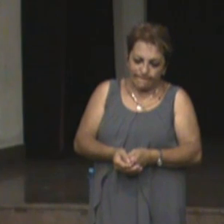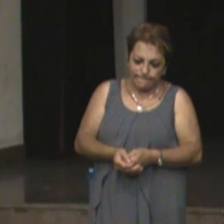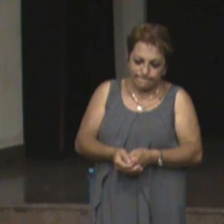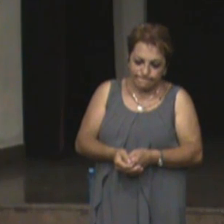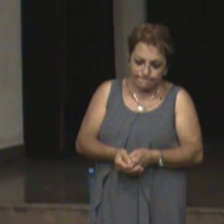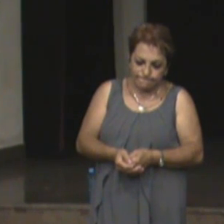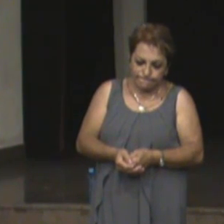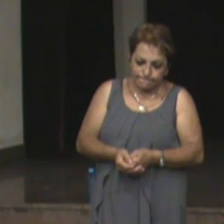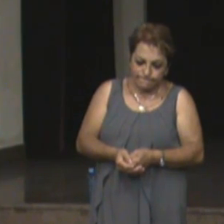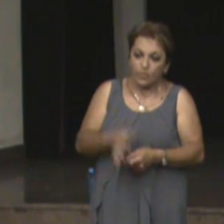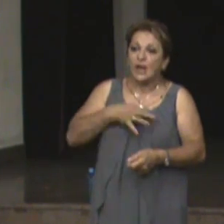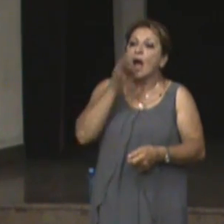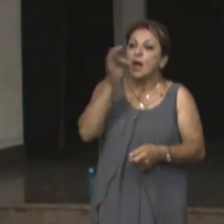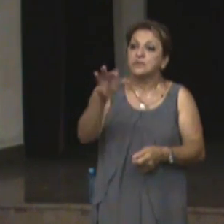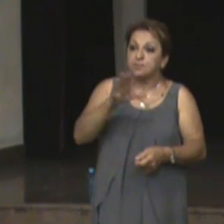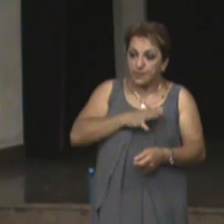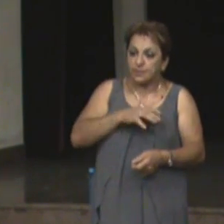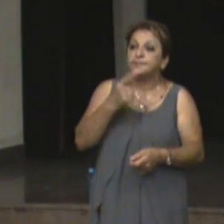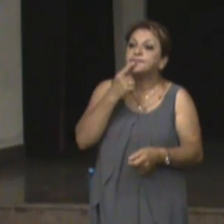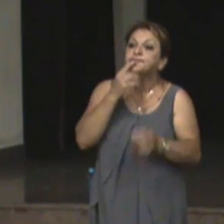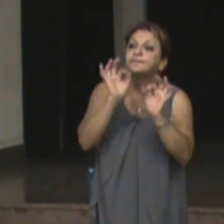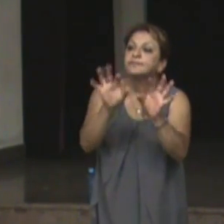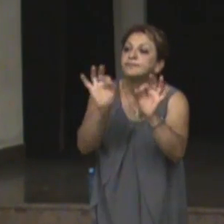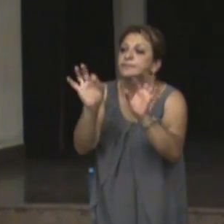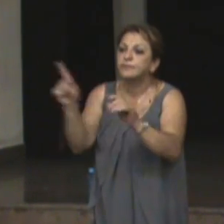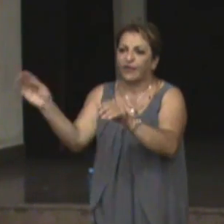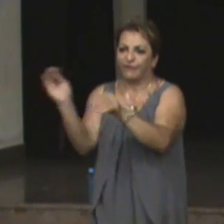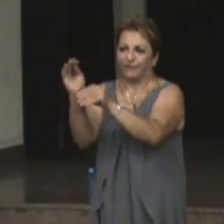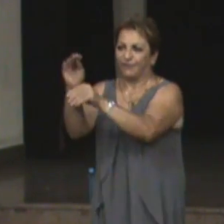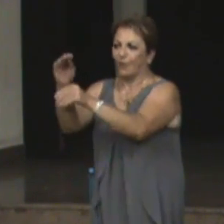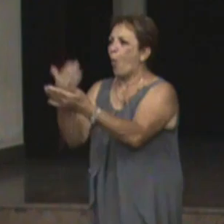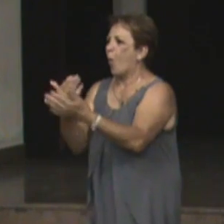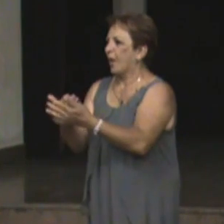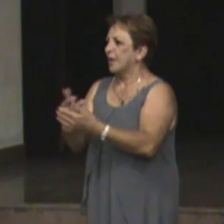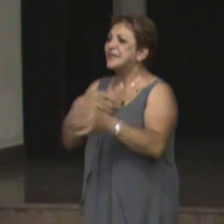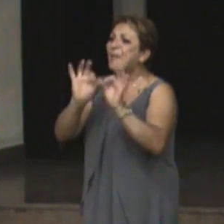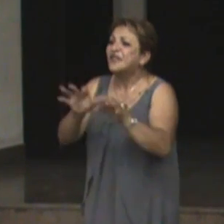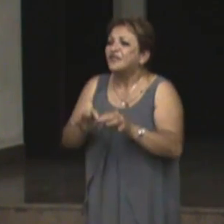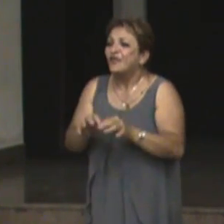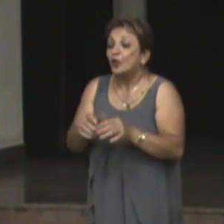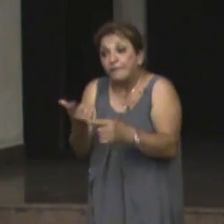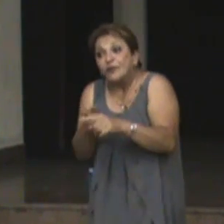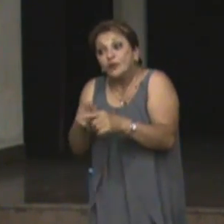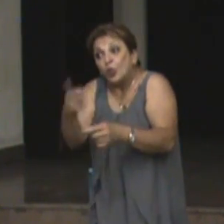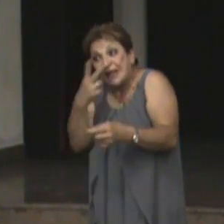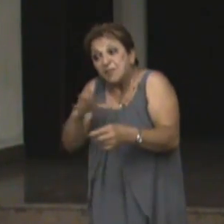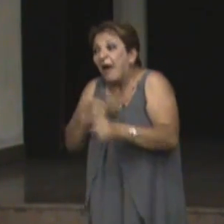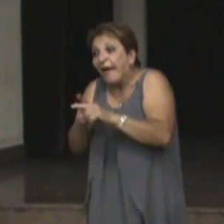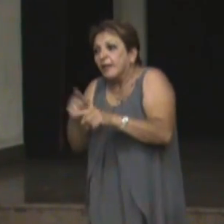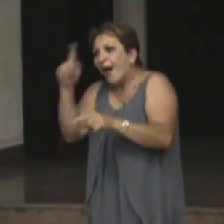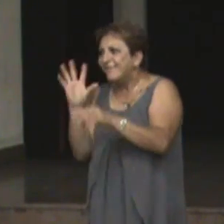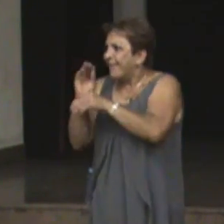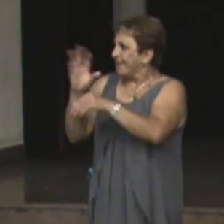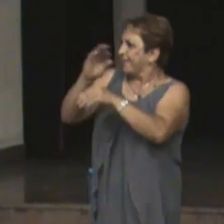ինչպես որ արդեն ասեցի, վերանացի փոխածվող միտքը, խոսքը շատ հաճախ այսպես